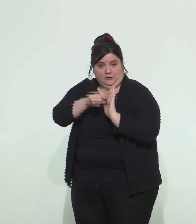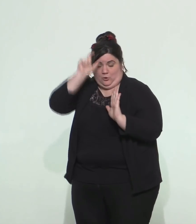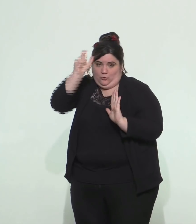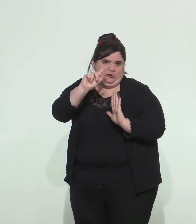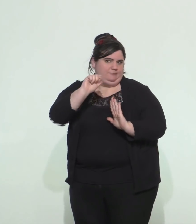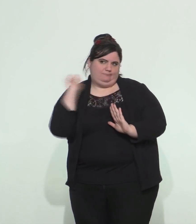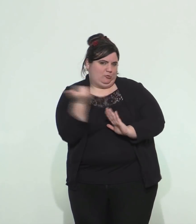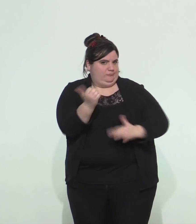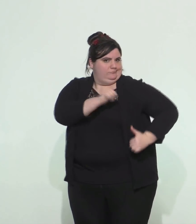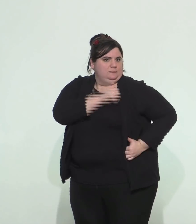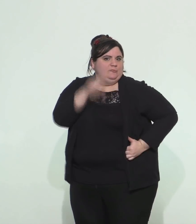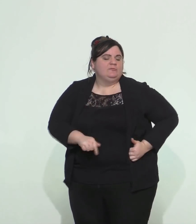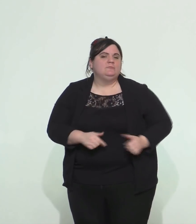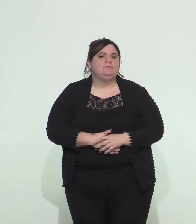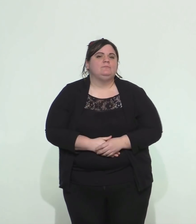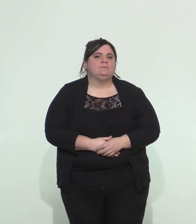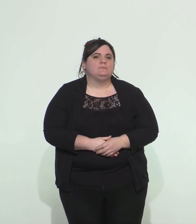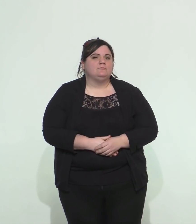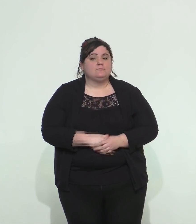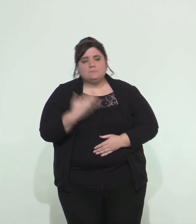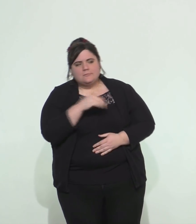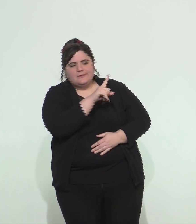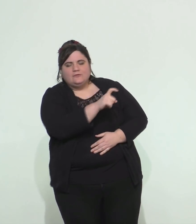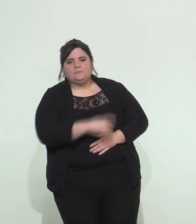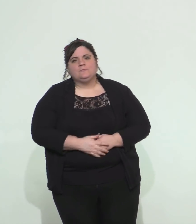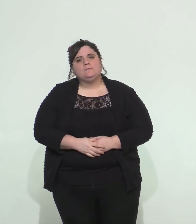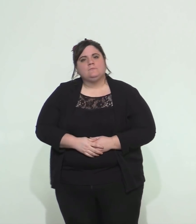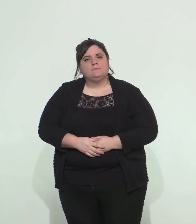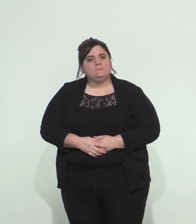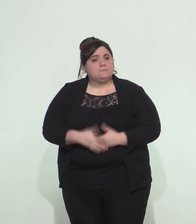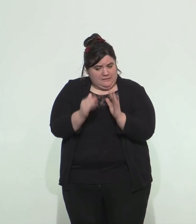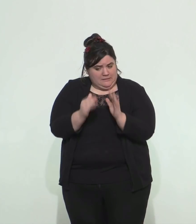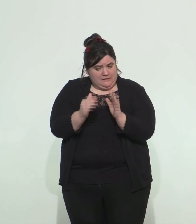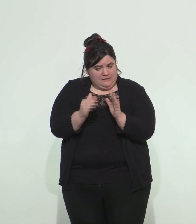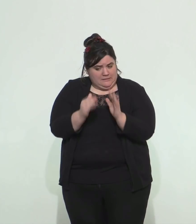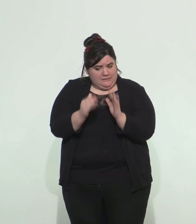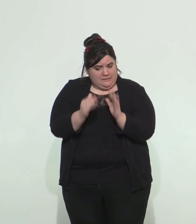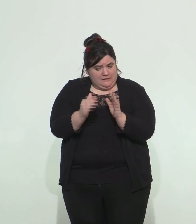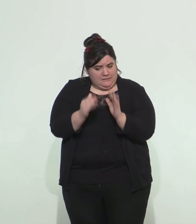sens. Pour Hospimédia, dans l'optique du déconfinement, du redémarrage